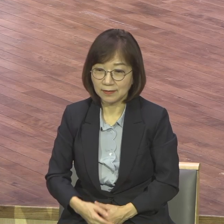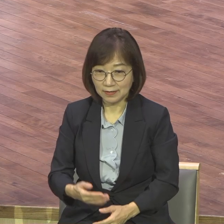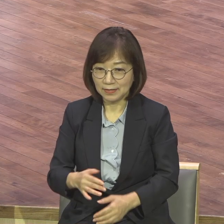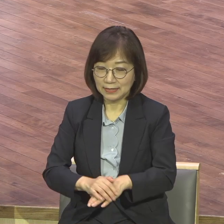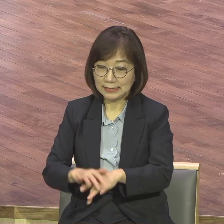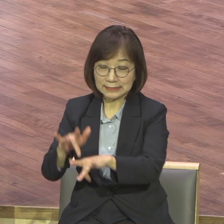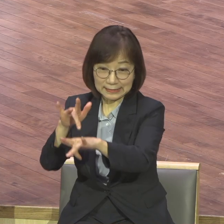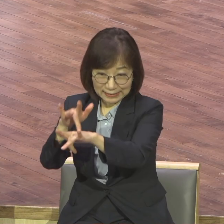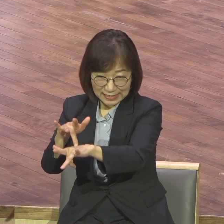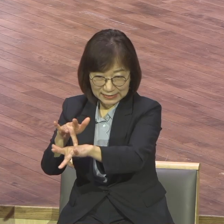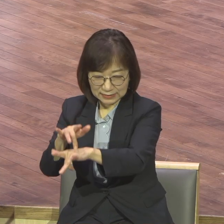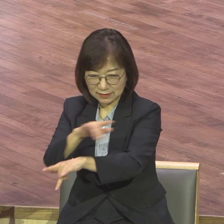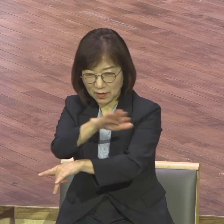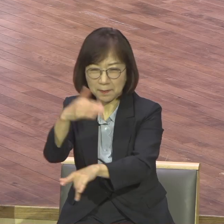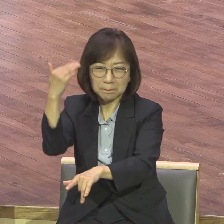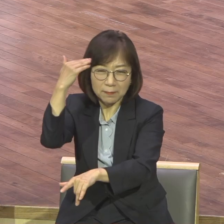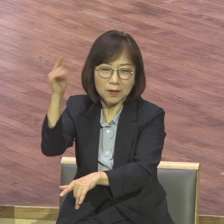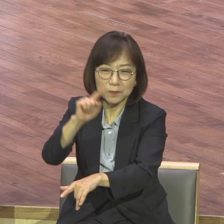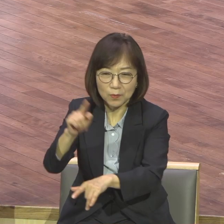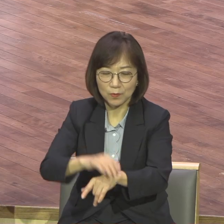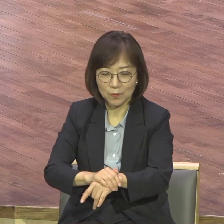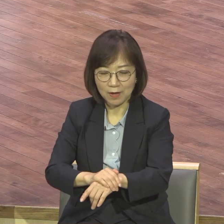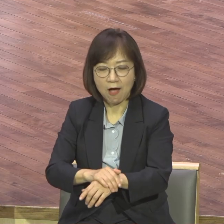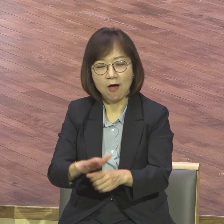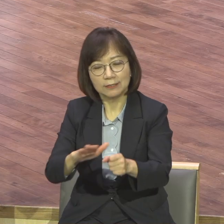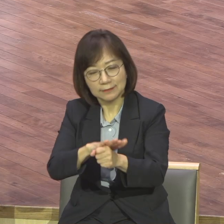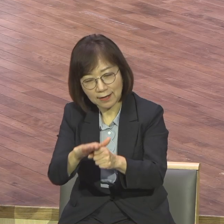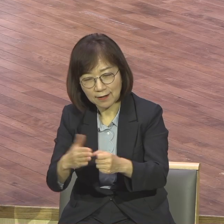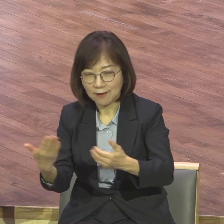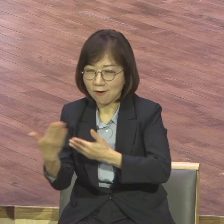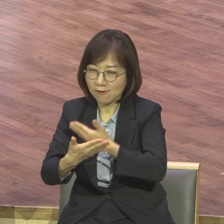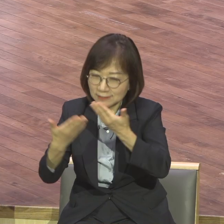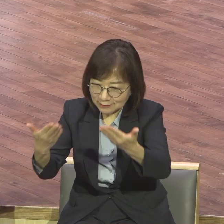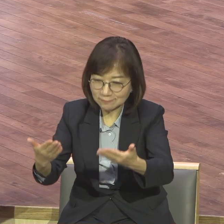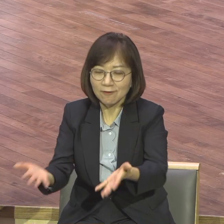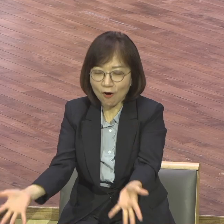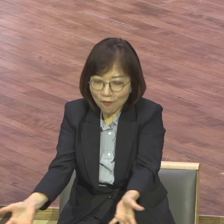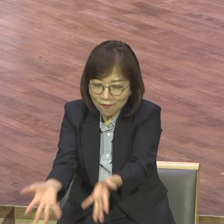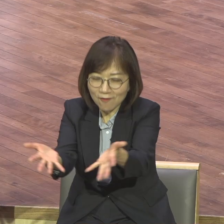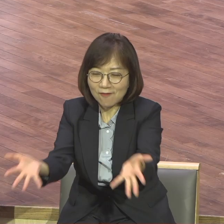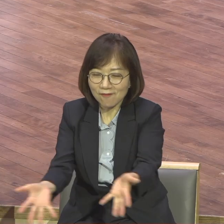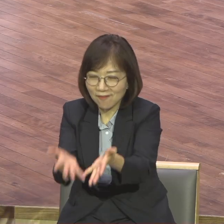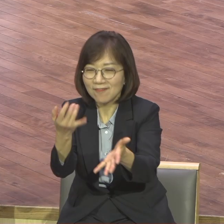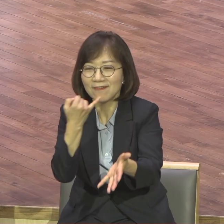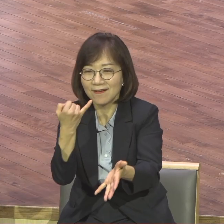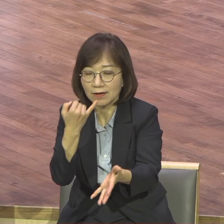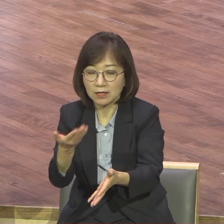해. 근데 하나 안 해. 현장 회복. 이거 제일 쉬운데 제일 어렵게